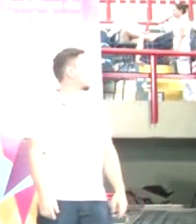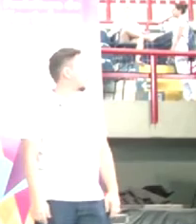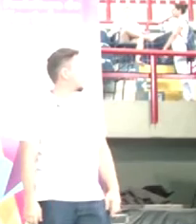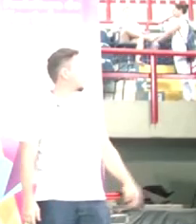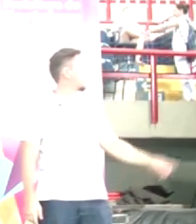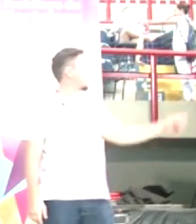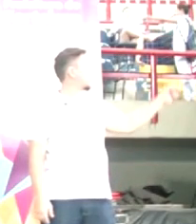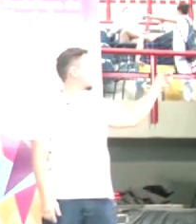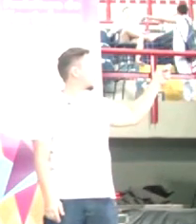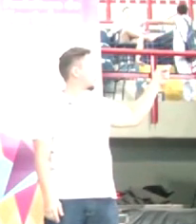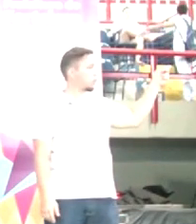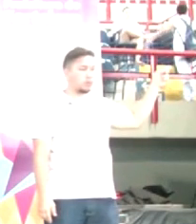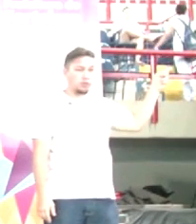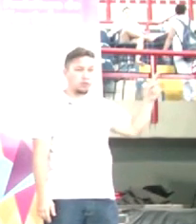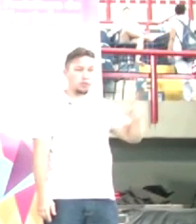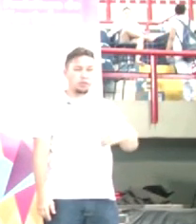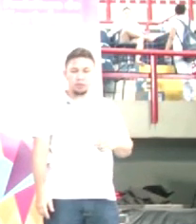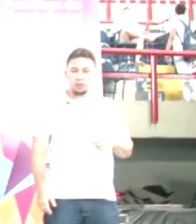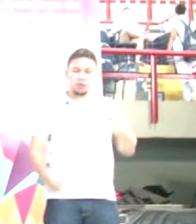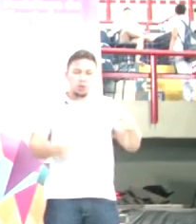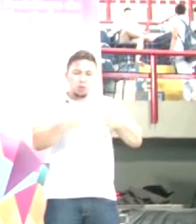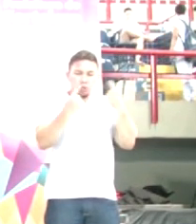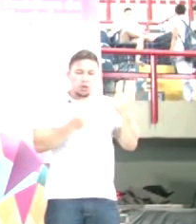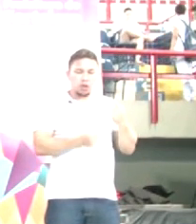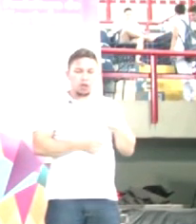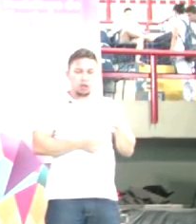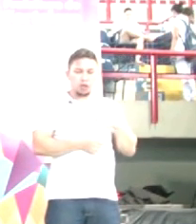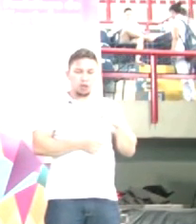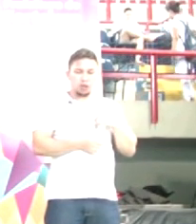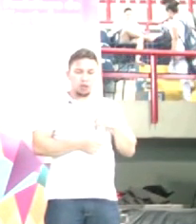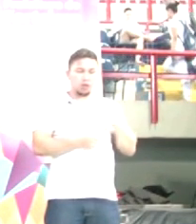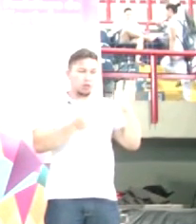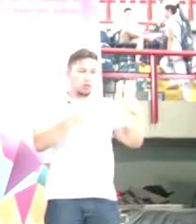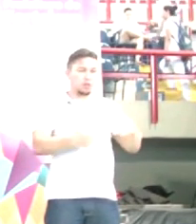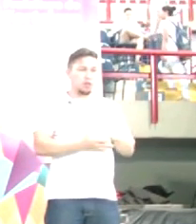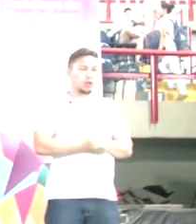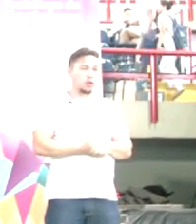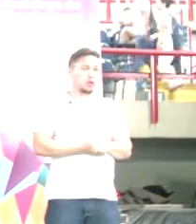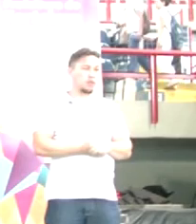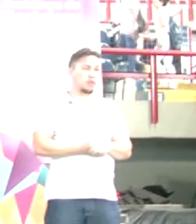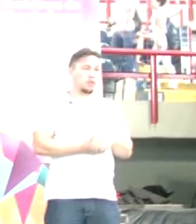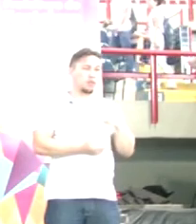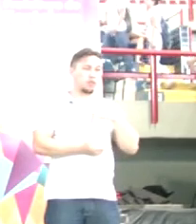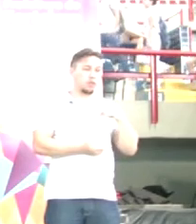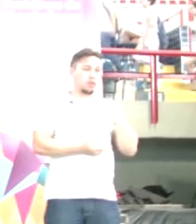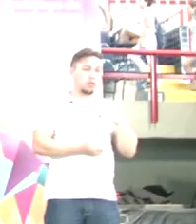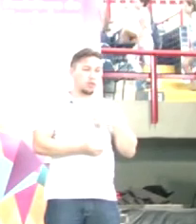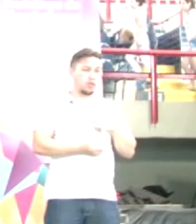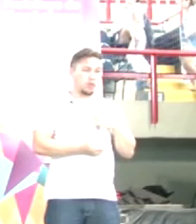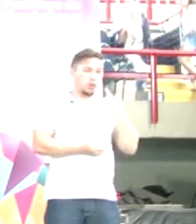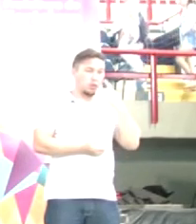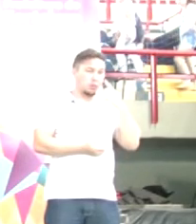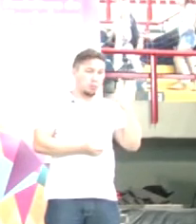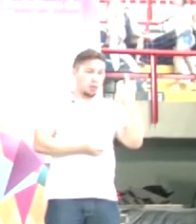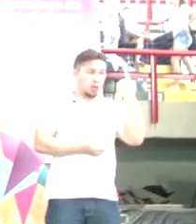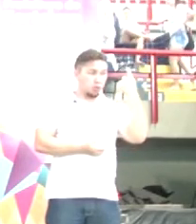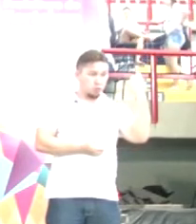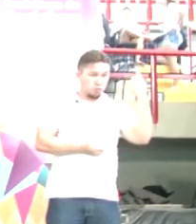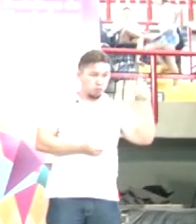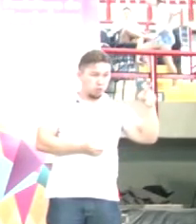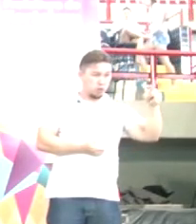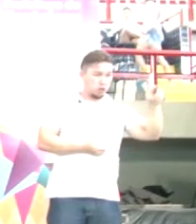que é que se refere 10 partes por milhão? Quer dizer o seguinte: para cada 1 quilograma de